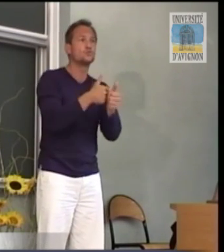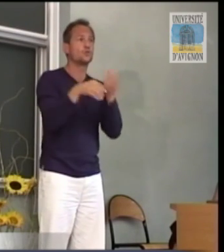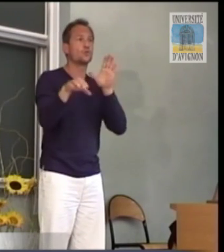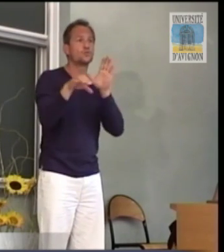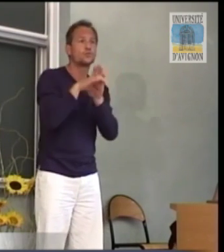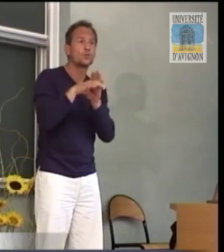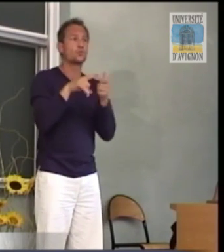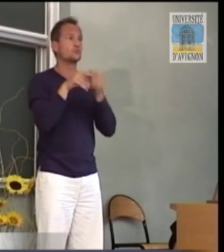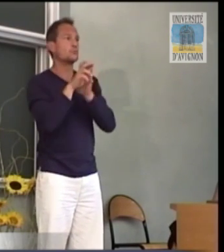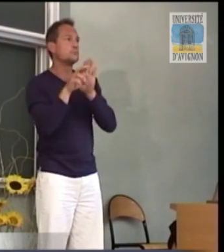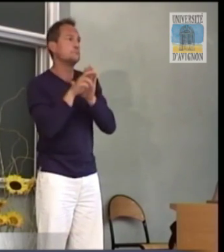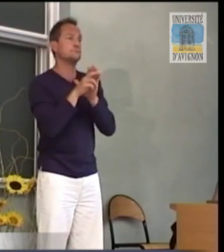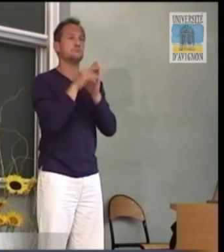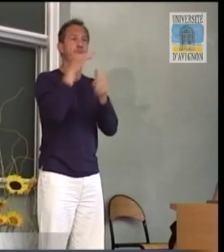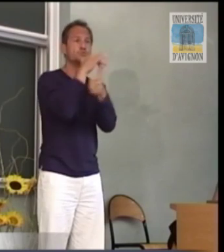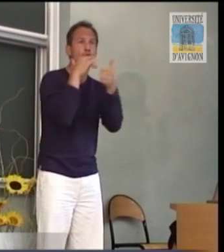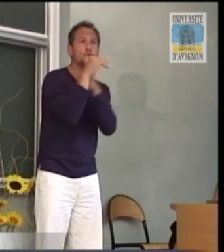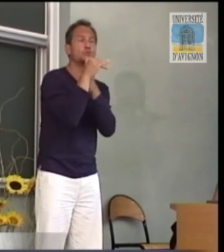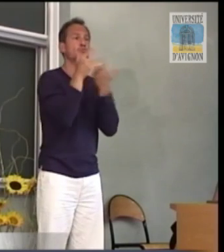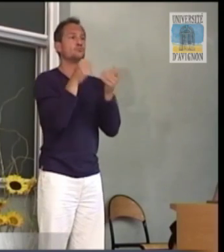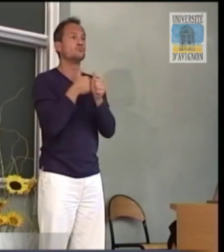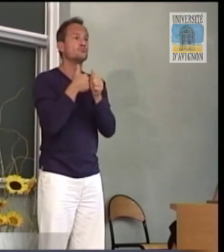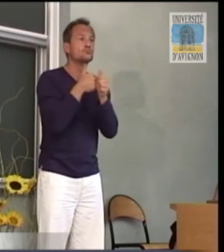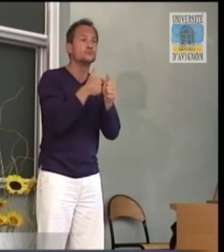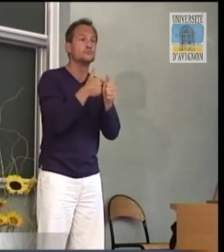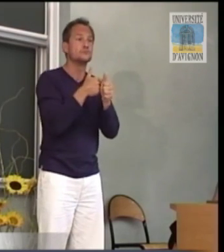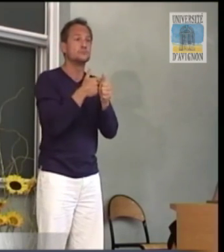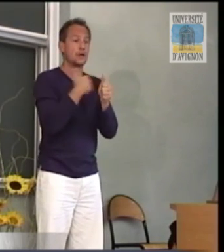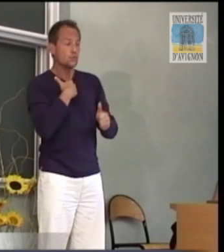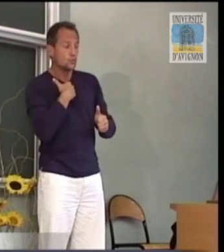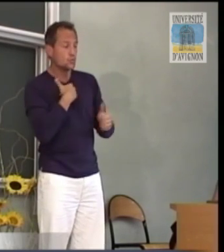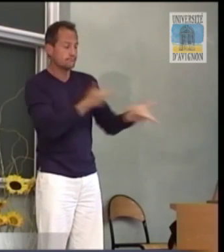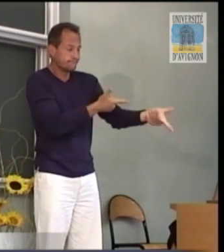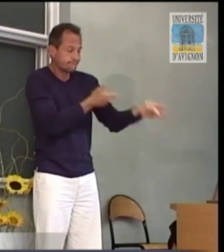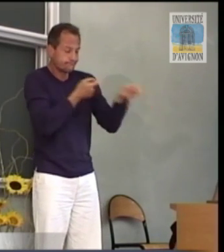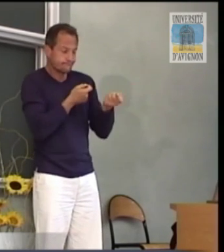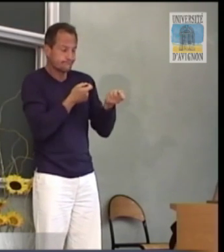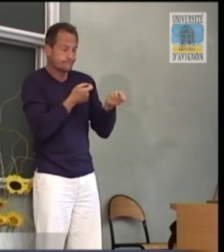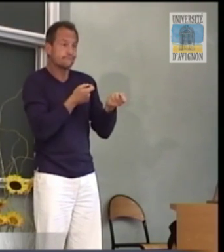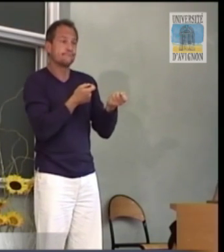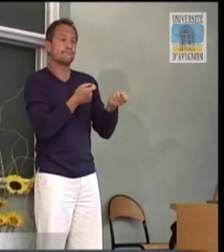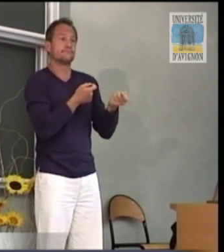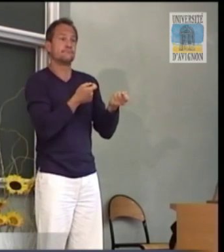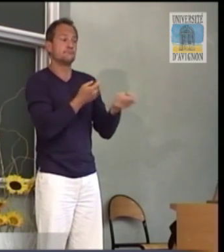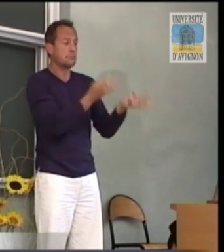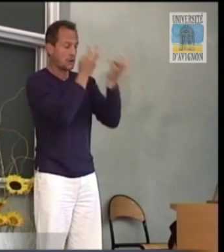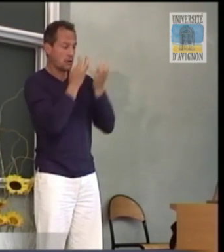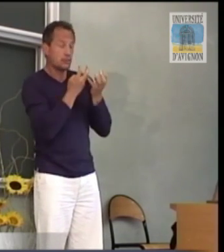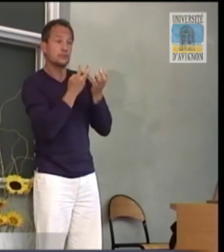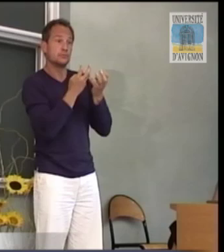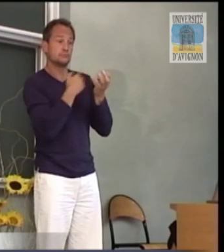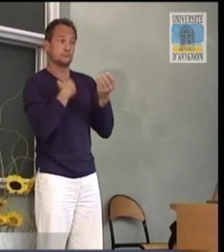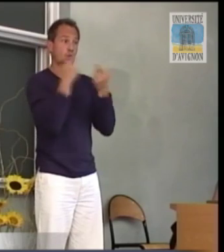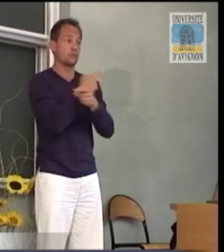on n'est pas parti d'eux. On les a amenés jusqu'à nous. Et je suis confronté à plein de gens qui ignorent tout de leur